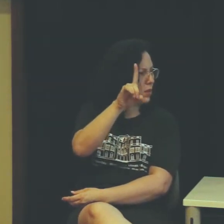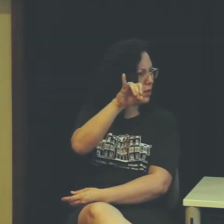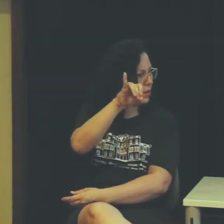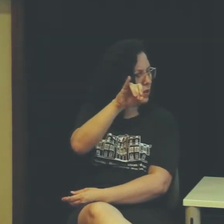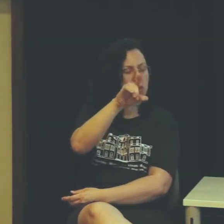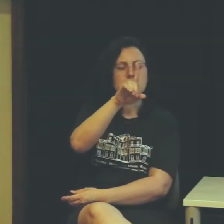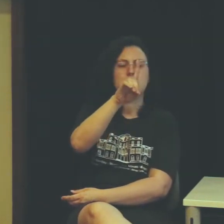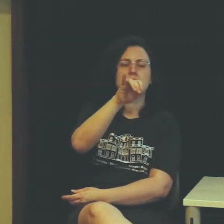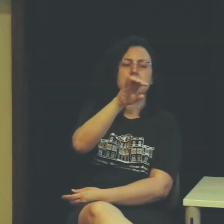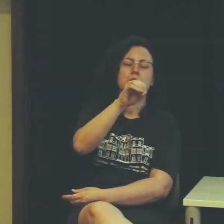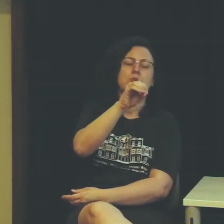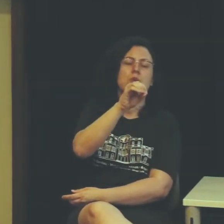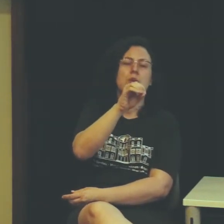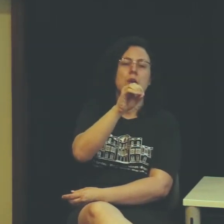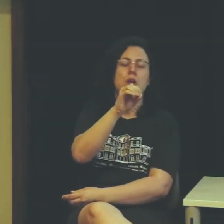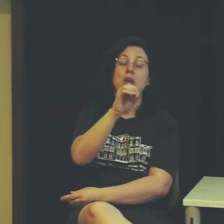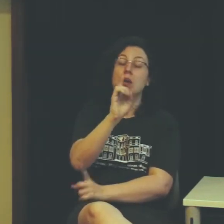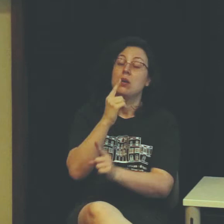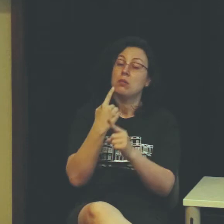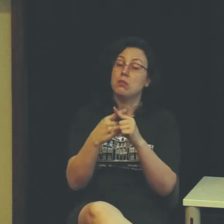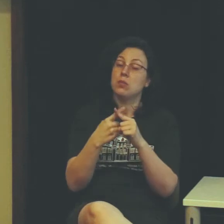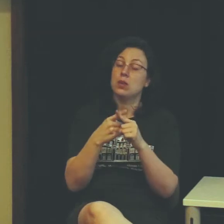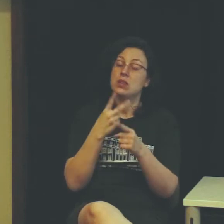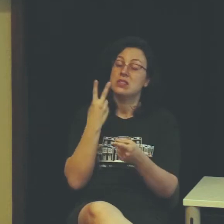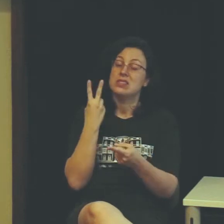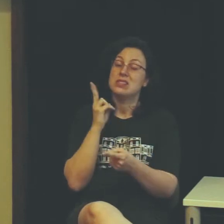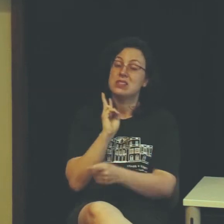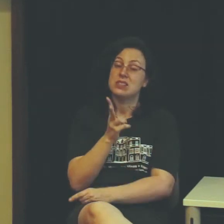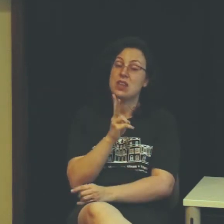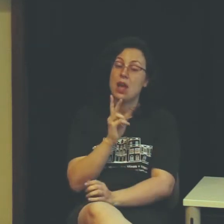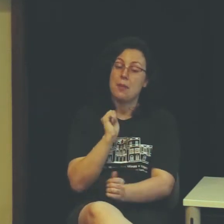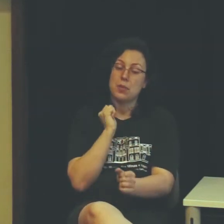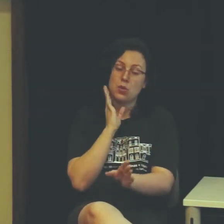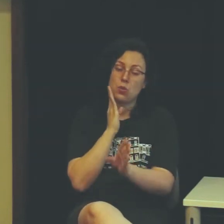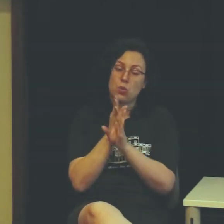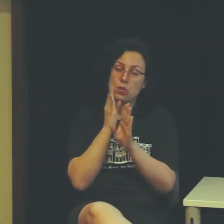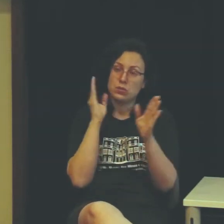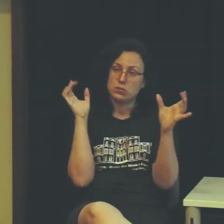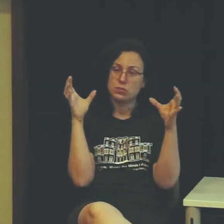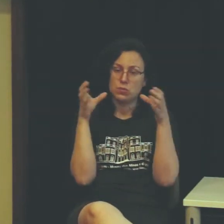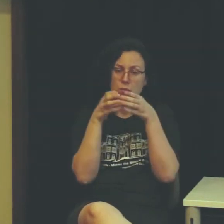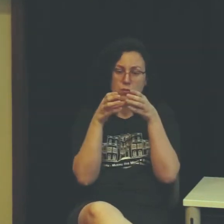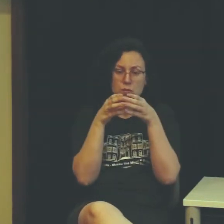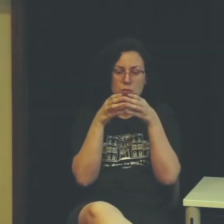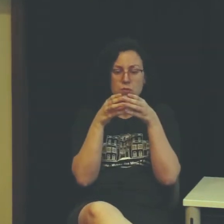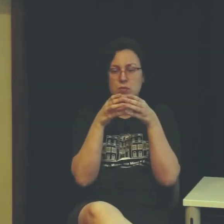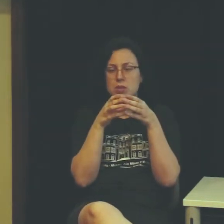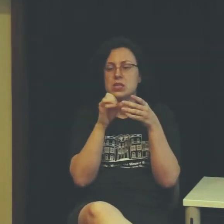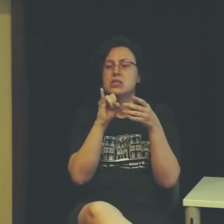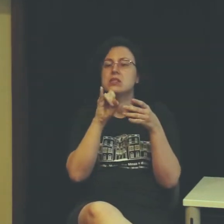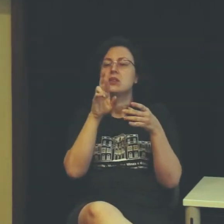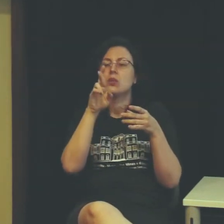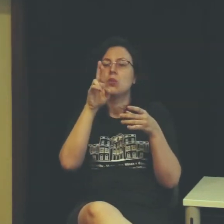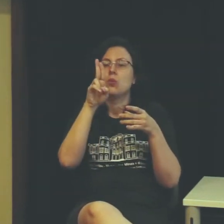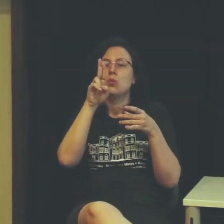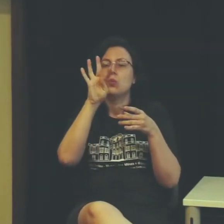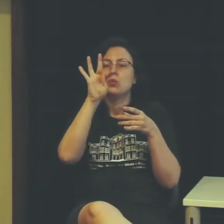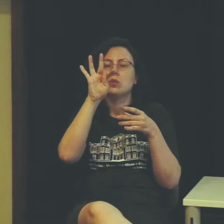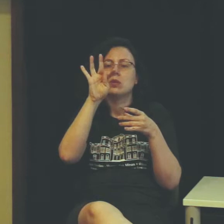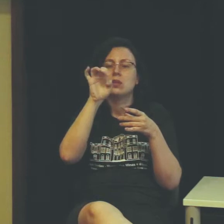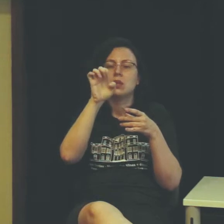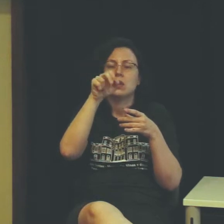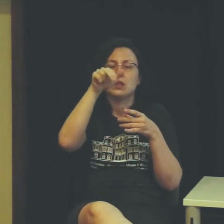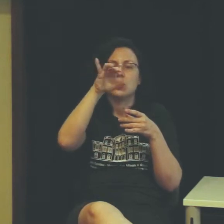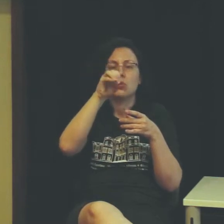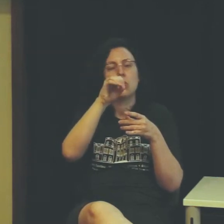normalmente, geologicamente, eles são encontrados juntos. Então, quando eu encontro, sei lá, rutênio, junto a ele eu devo encontrar